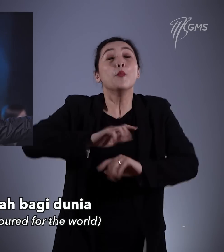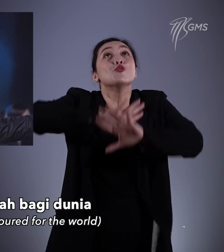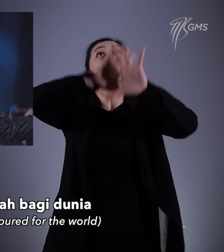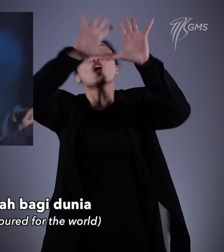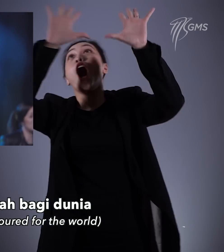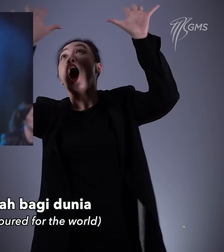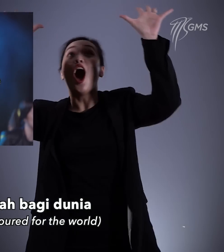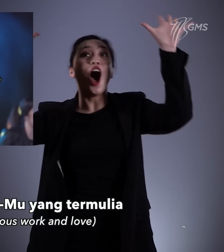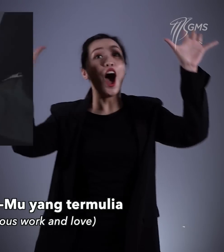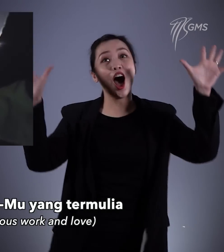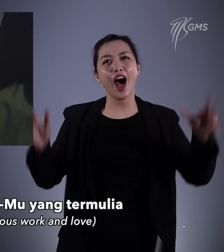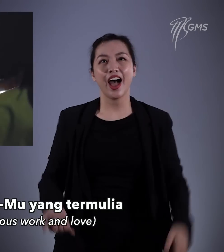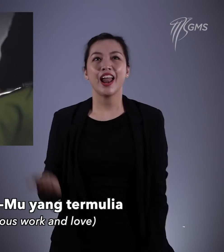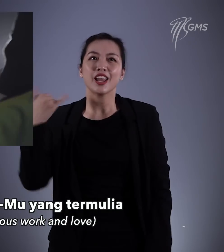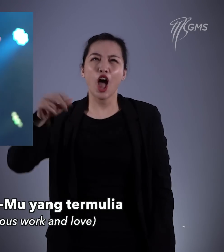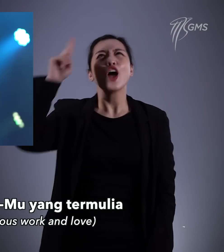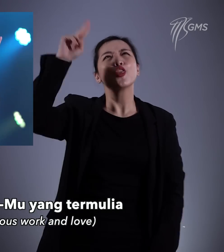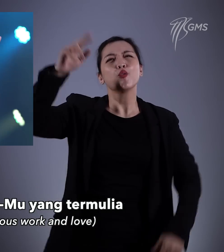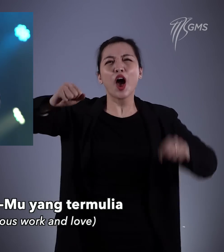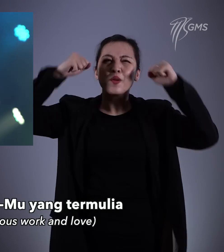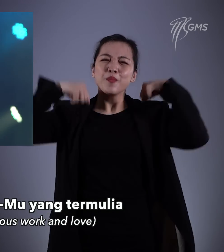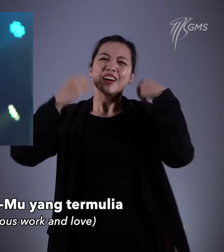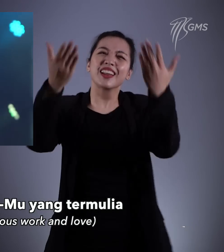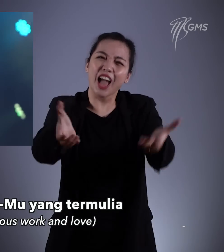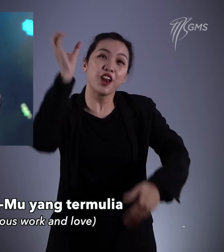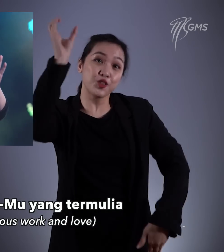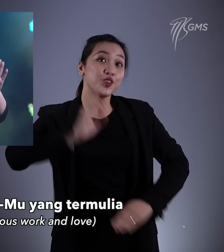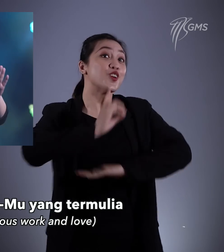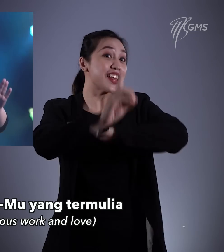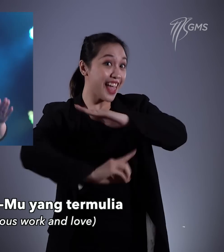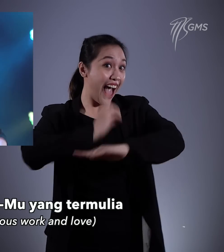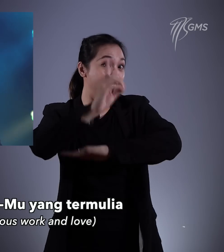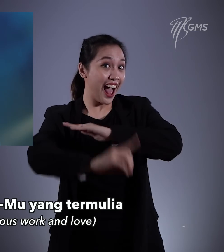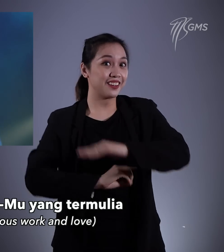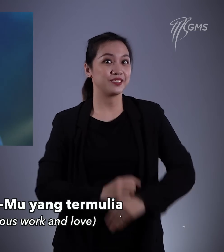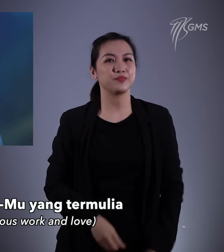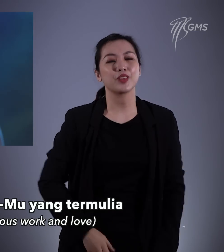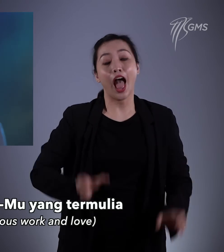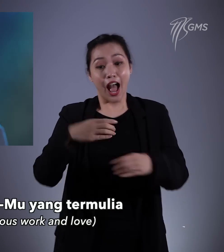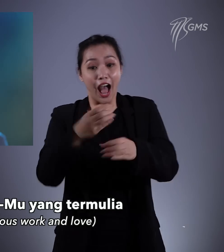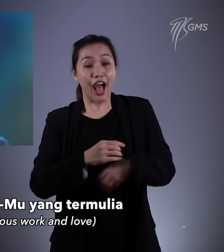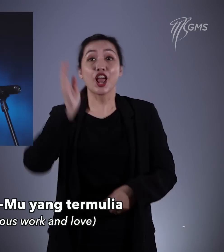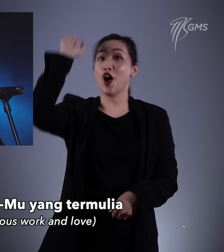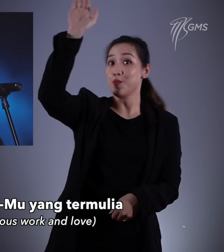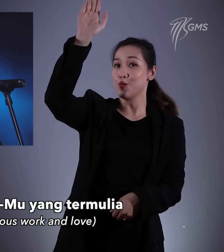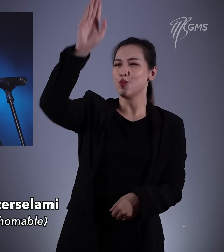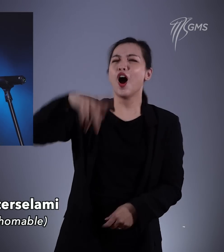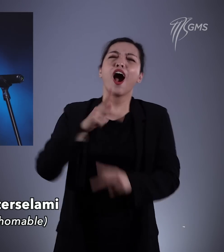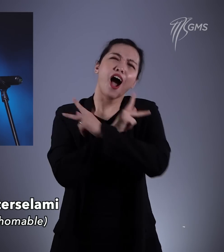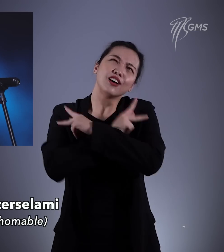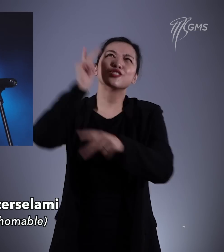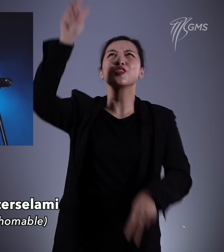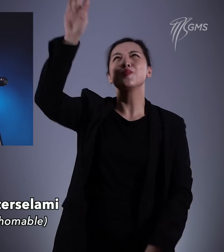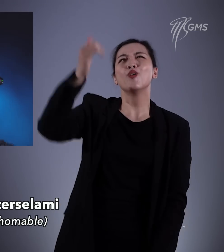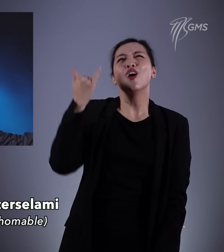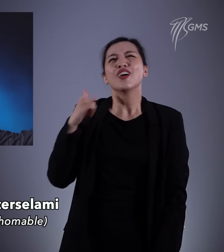Begitu besar kasih Kau tercurah bagi dunia, karyamu,